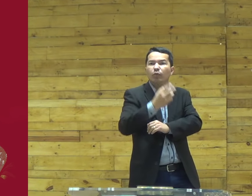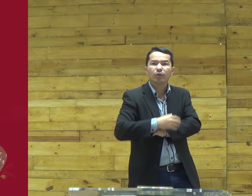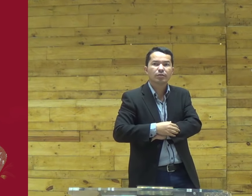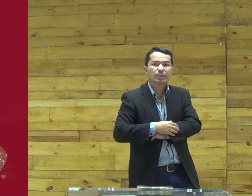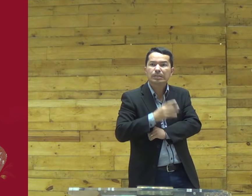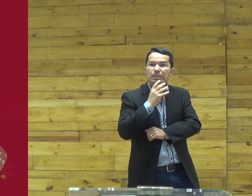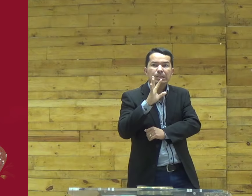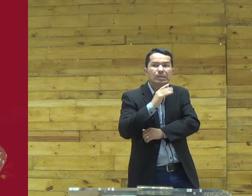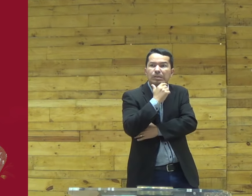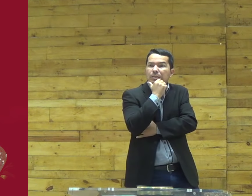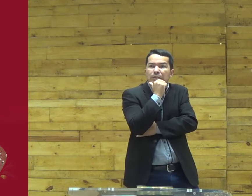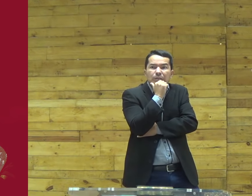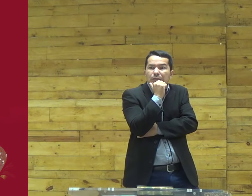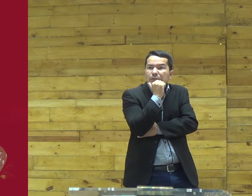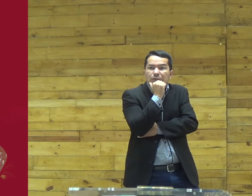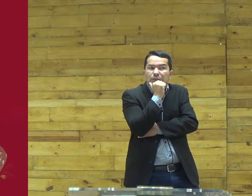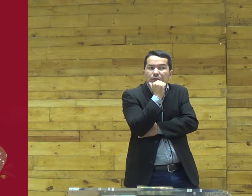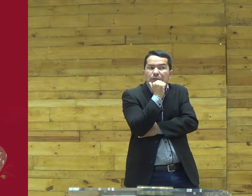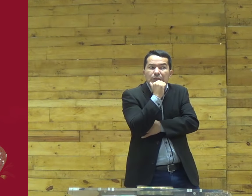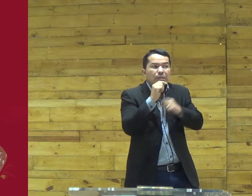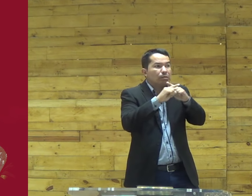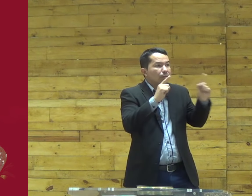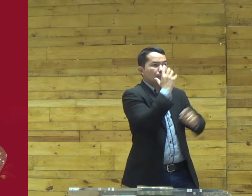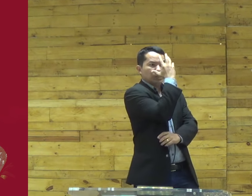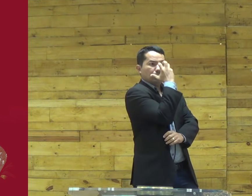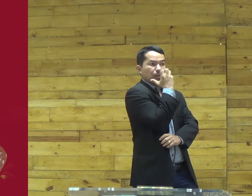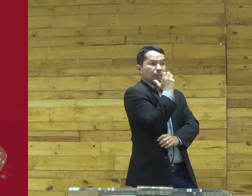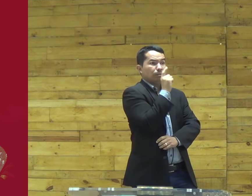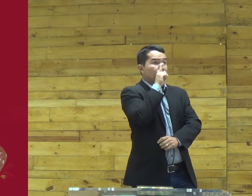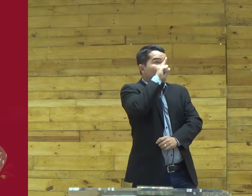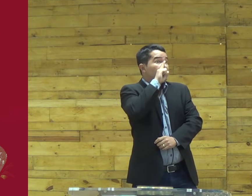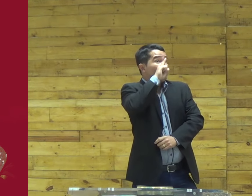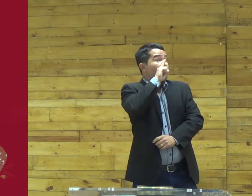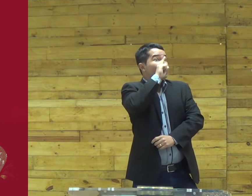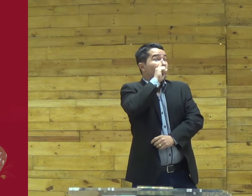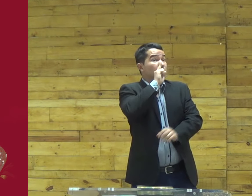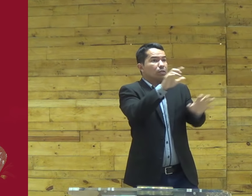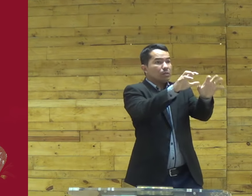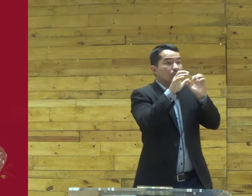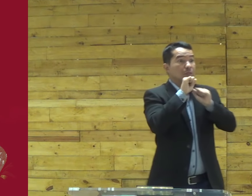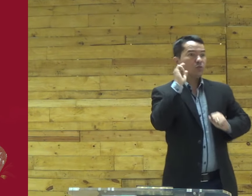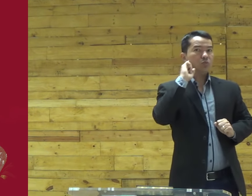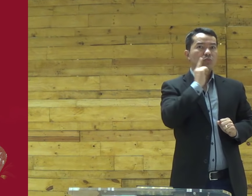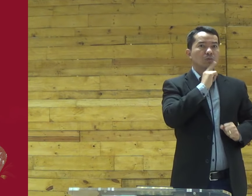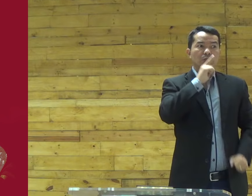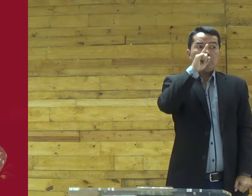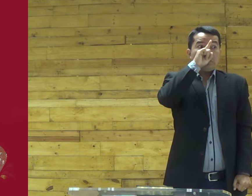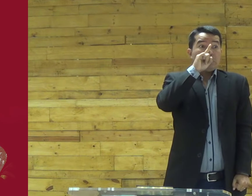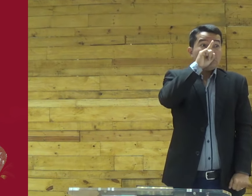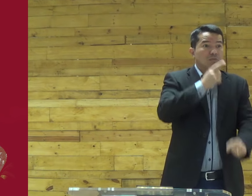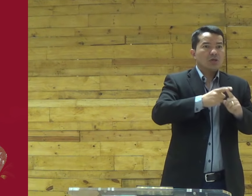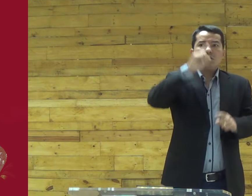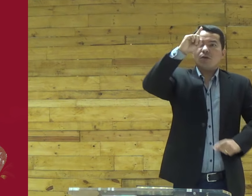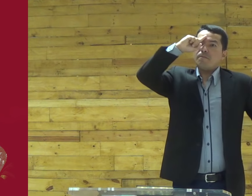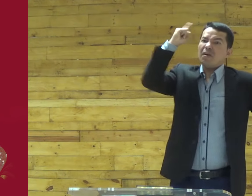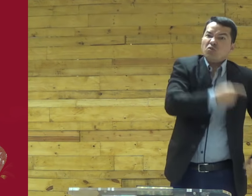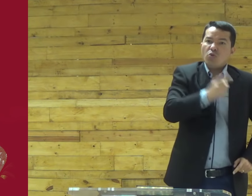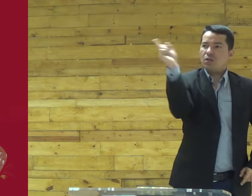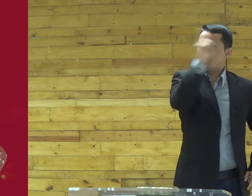Levítico 19:14. Não conhecem. E isso é sério, além de ser muito perigoso, porque